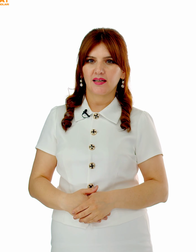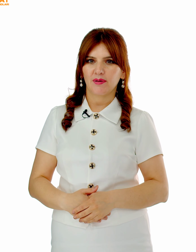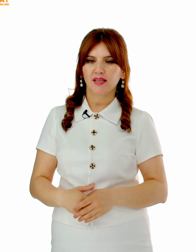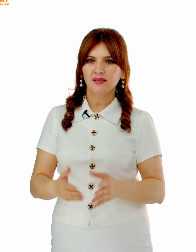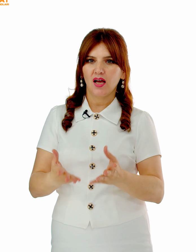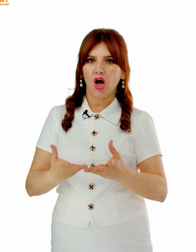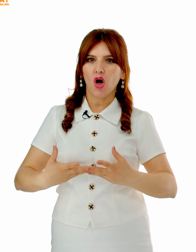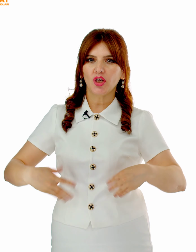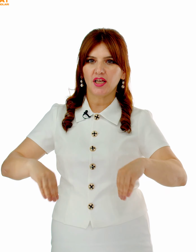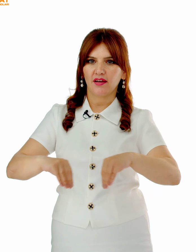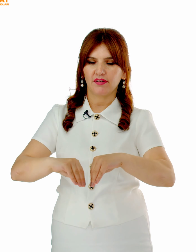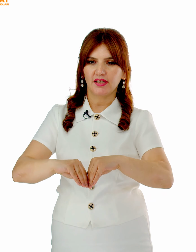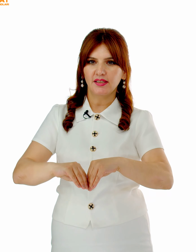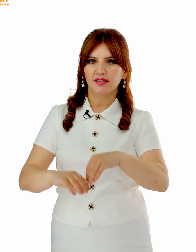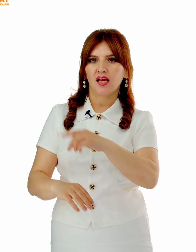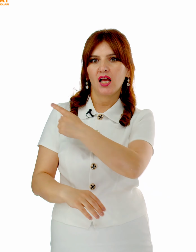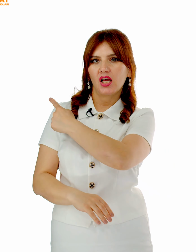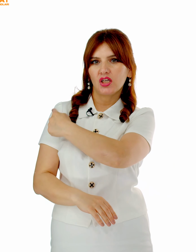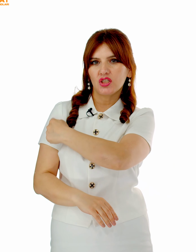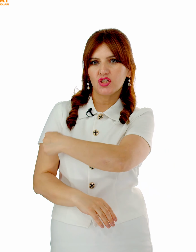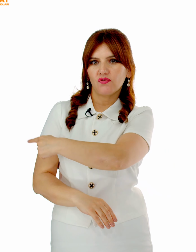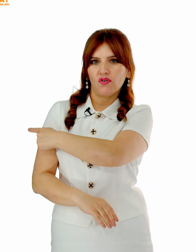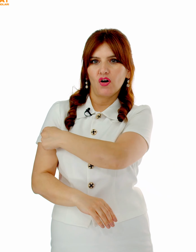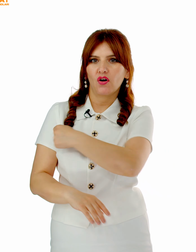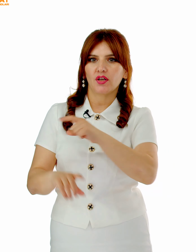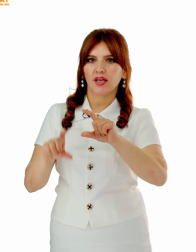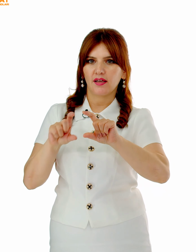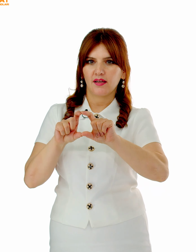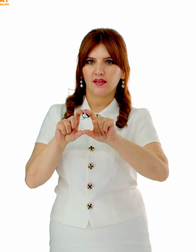Qaytaraman. Oilaviy shifoxona.